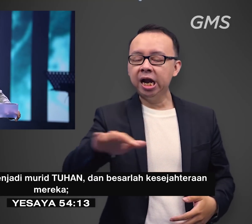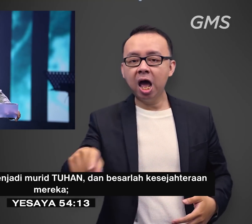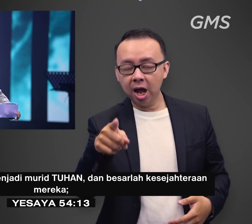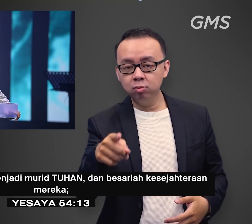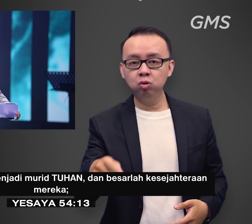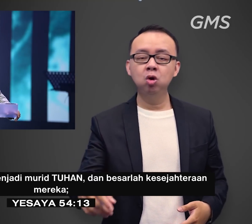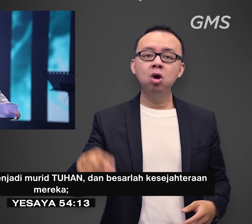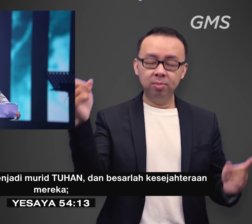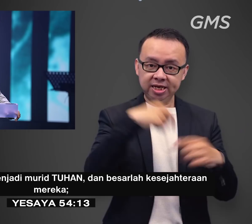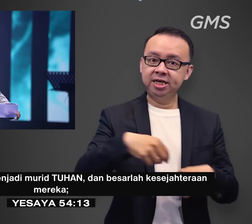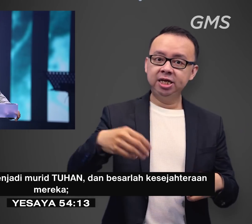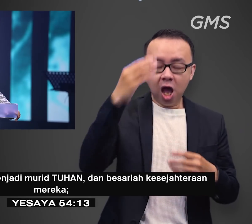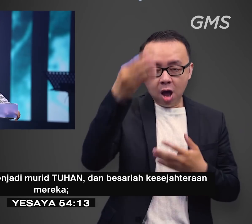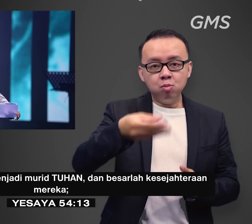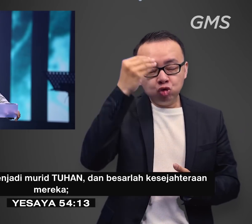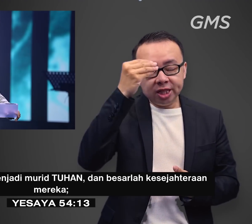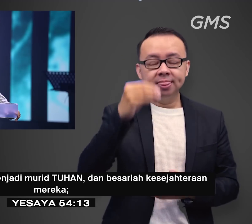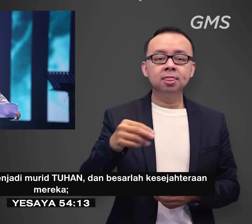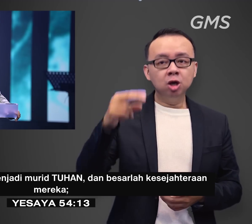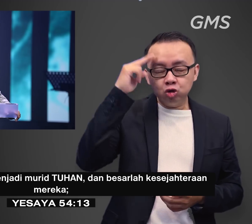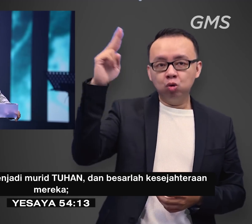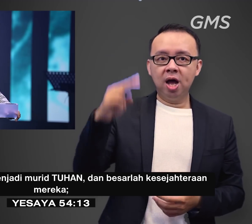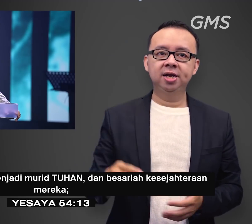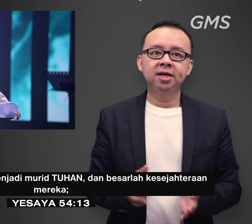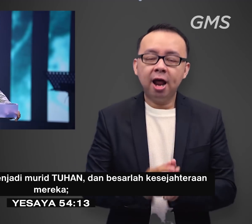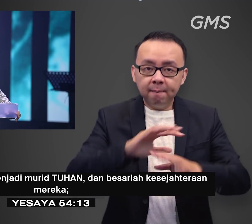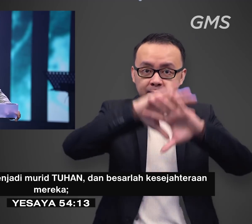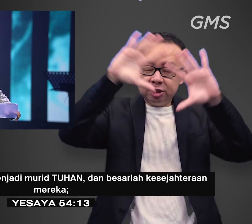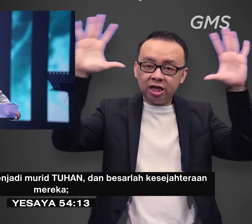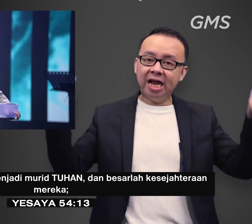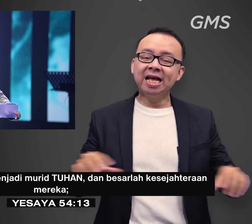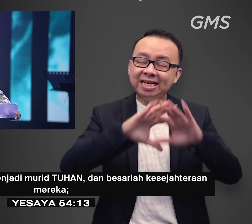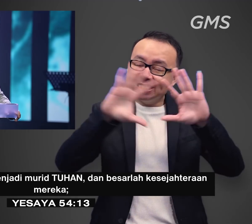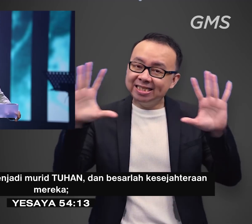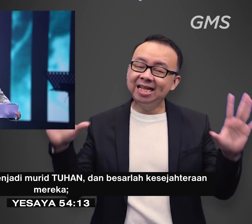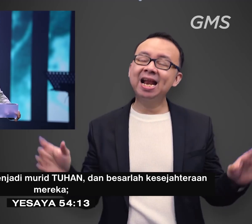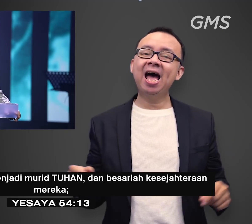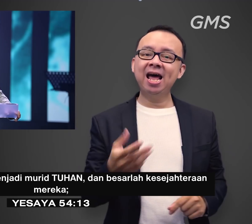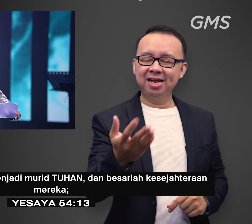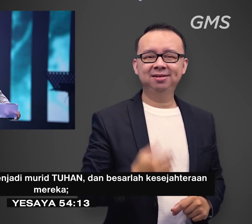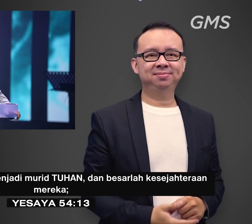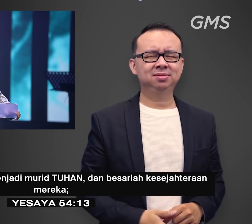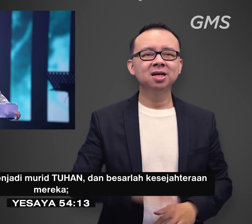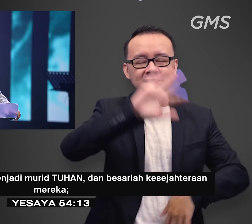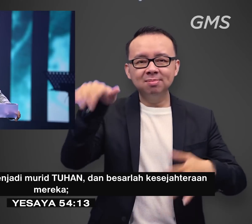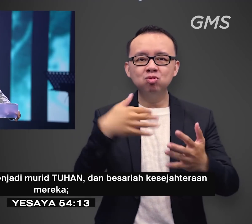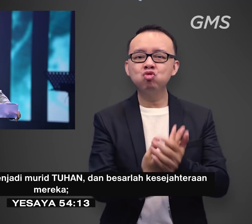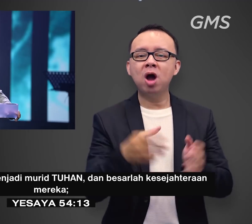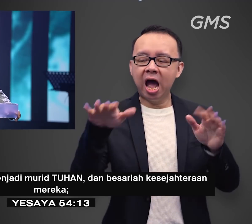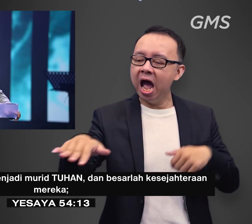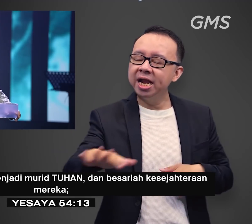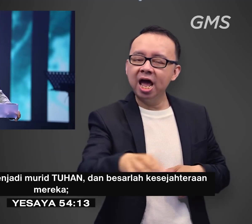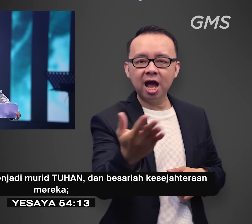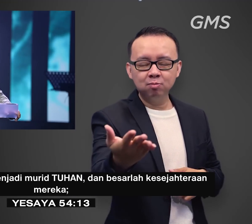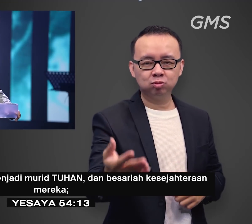Tuhan. Dan besarlah kesejahteraan mereka. Saya ulangi lagi. Semua anakmu akan menjadi murid